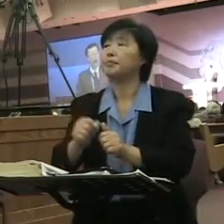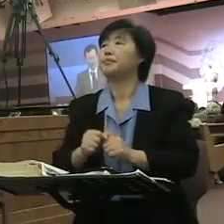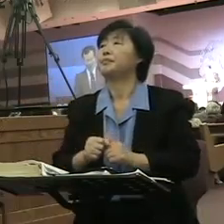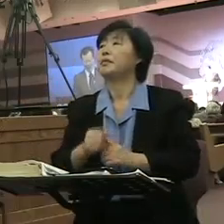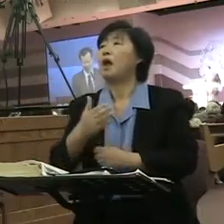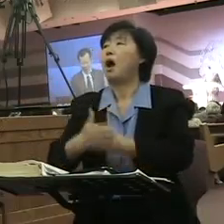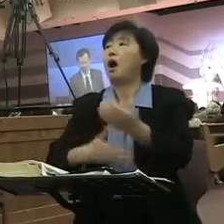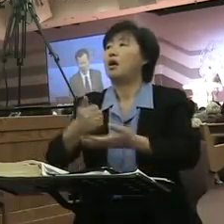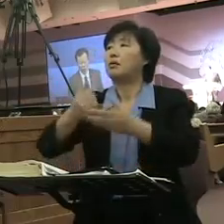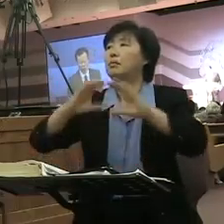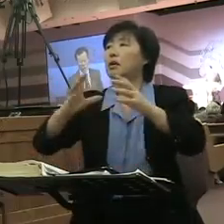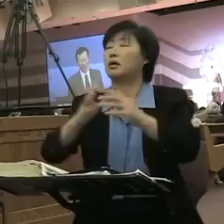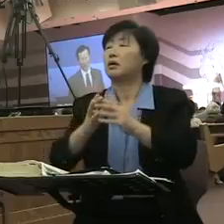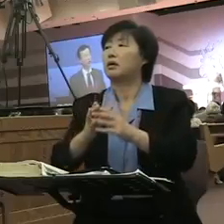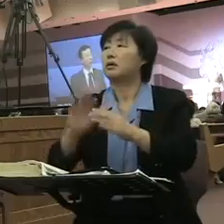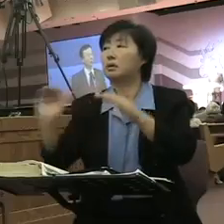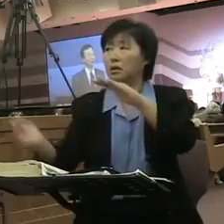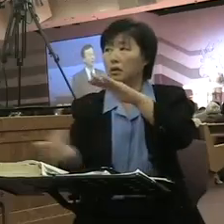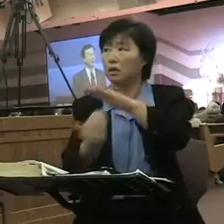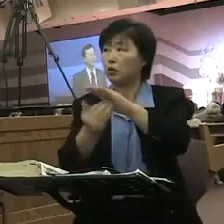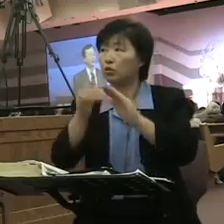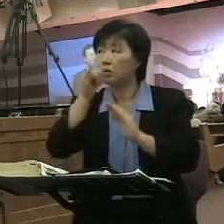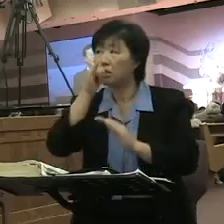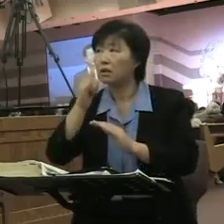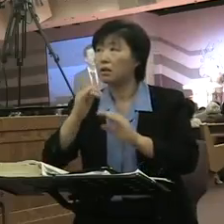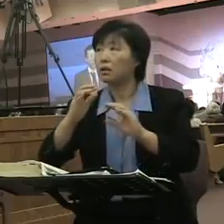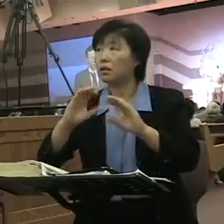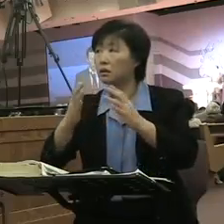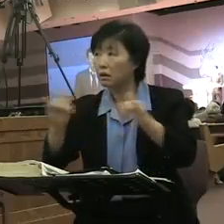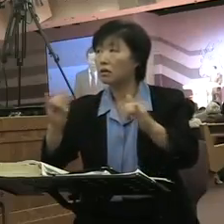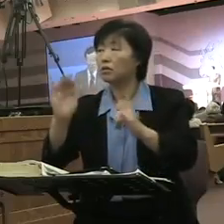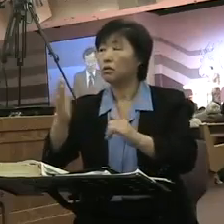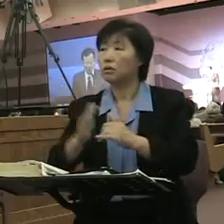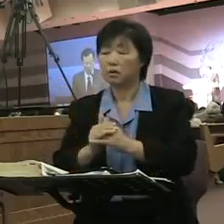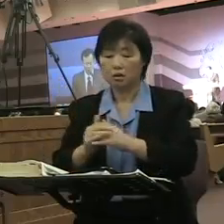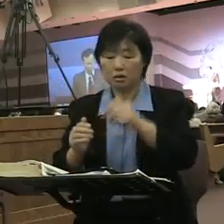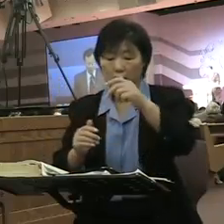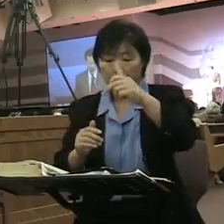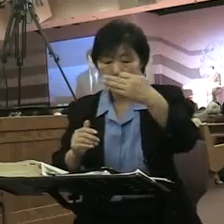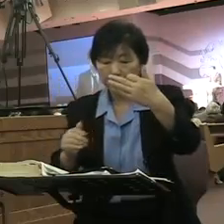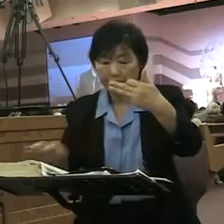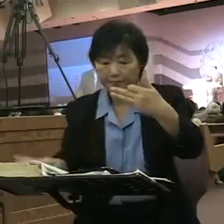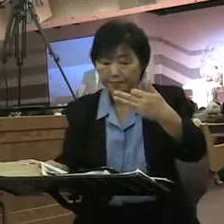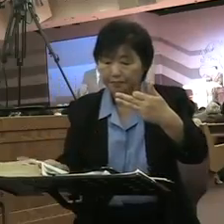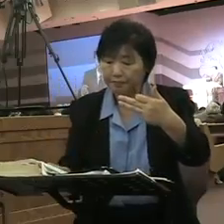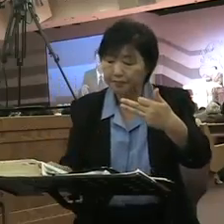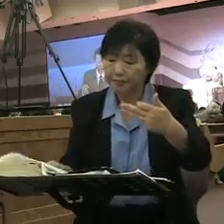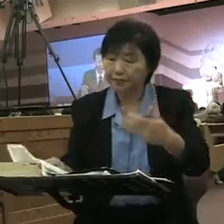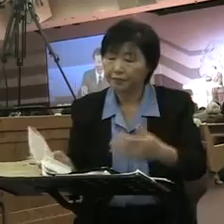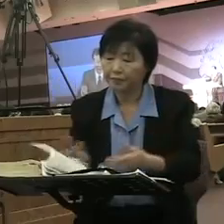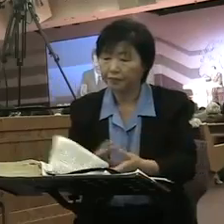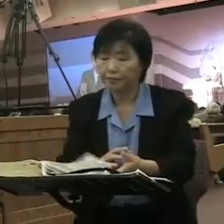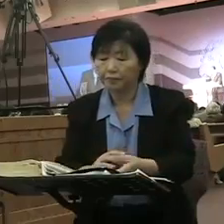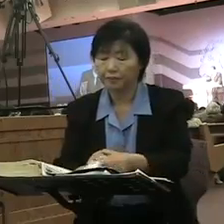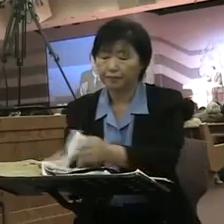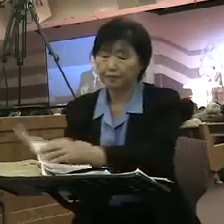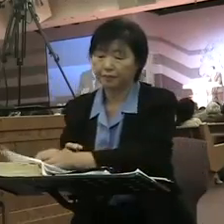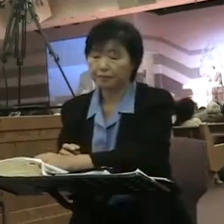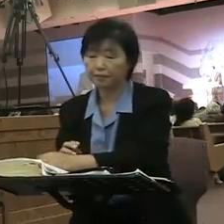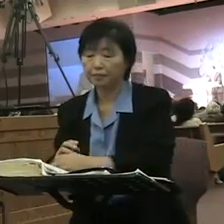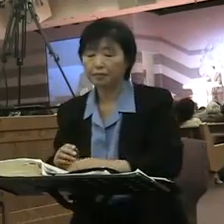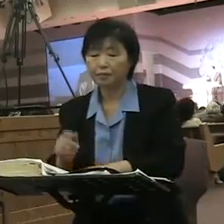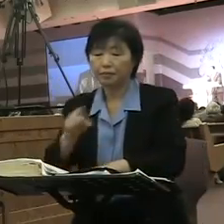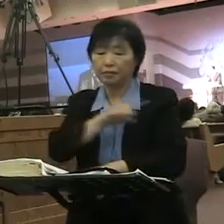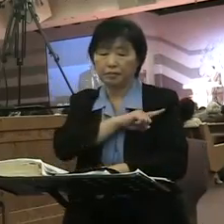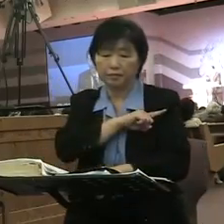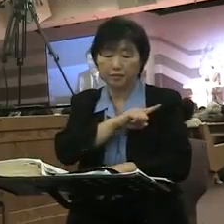어택하여서 하나님의 나라를 이룰 수 있는 자들이 되었다는 것. 17절 말씀을 다시 보실까요? 17절 말씀의 가장